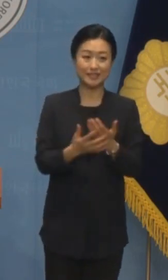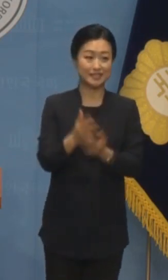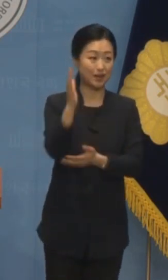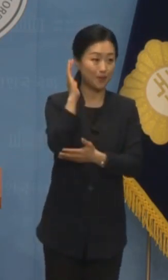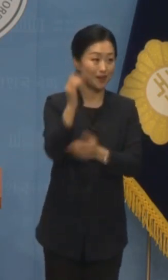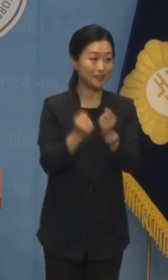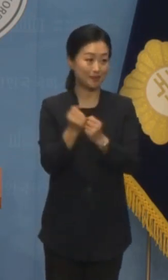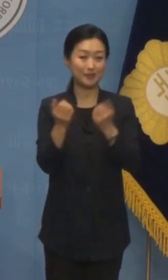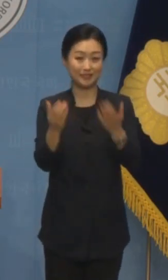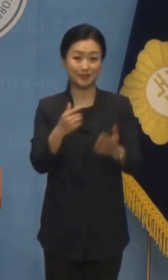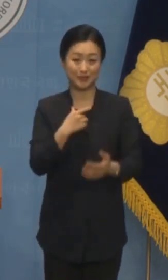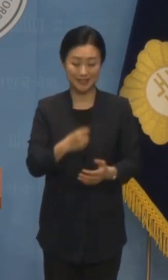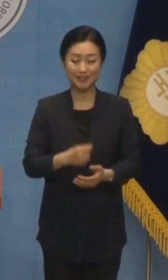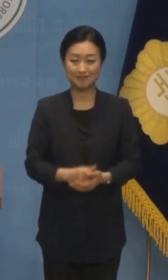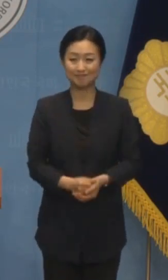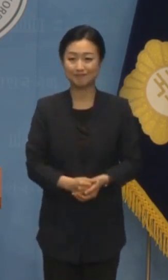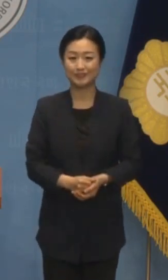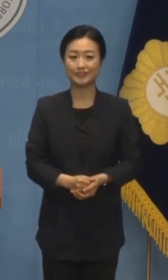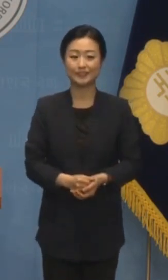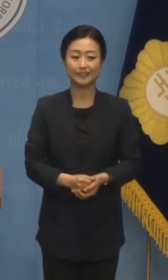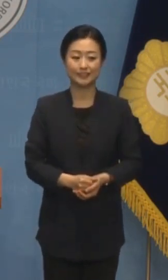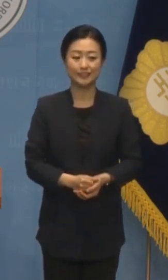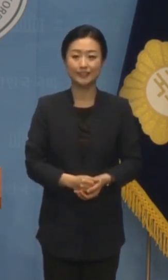말씀을 드리고자 합니다.